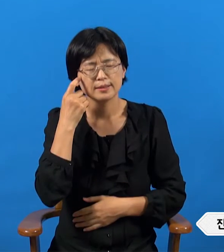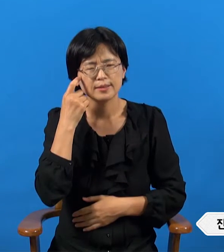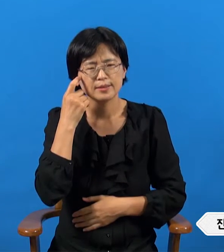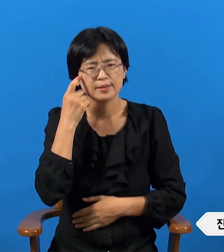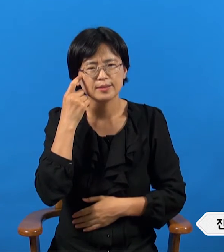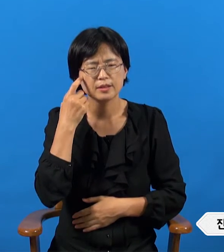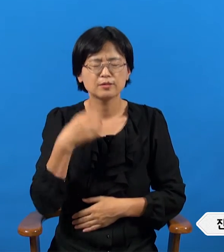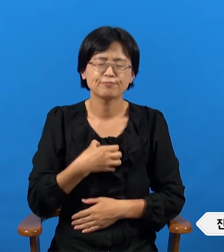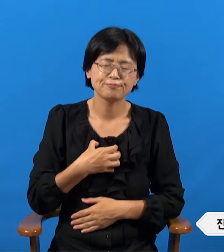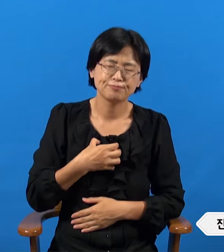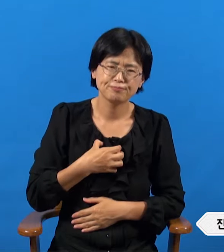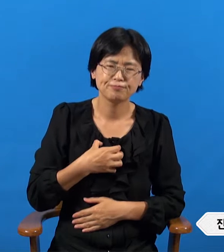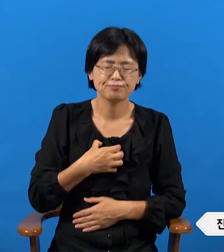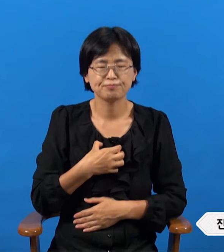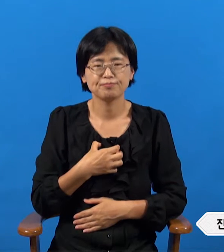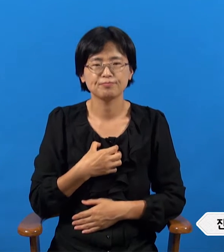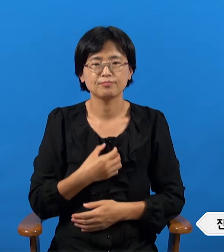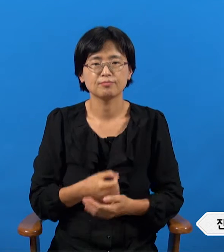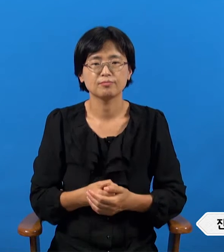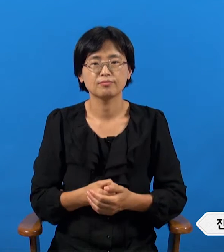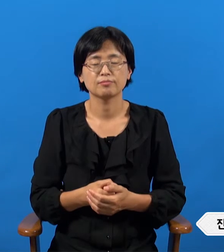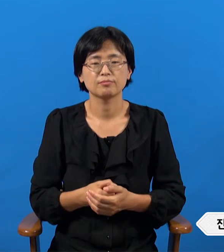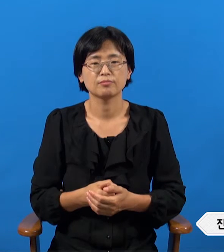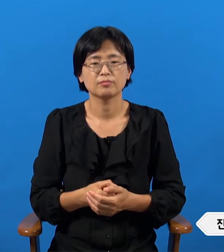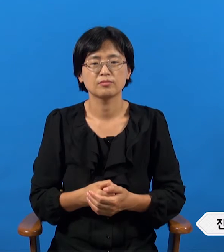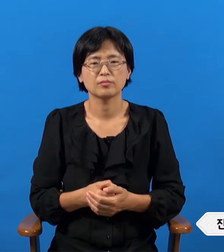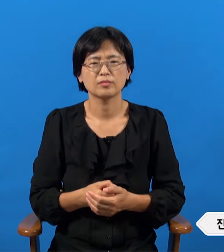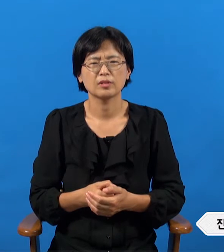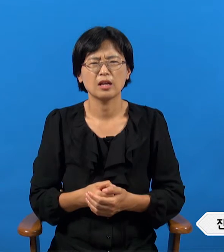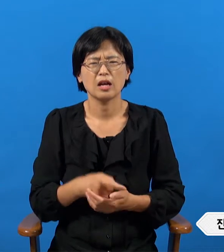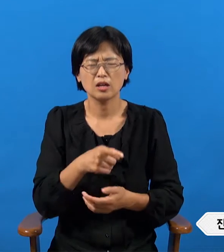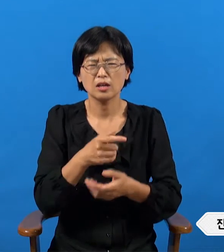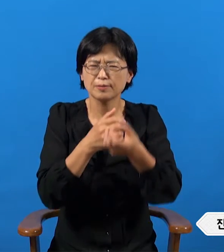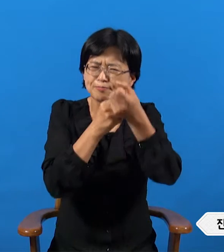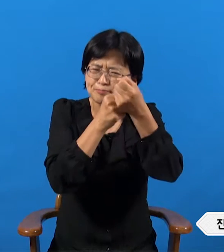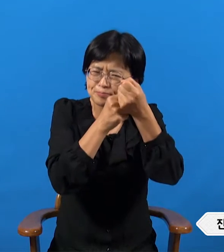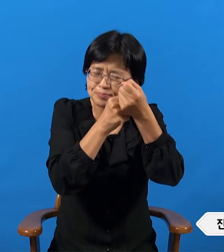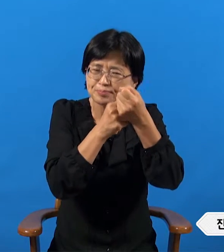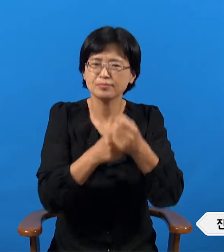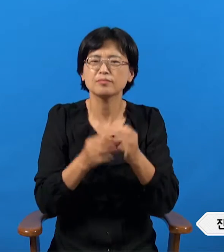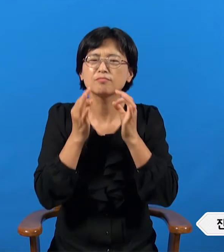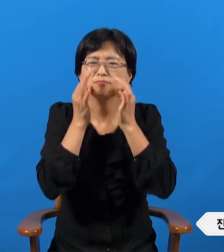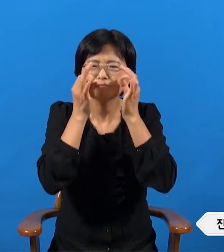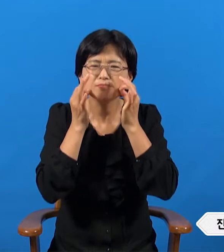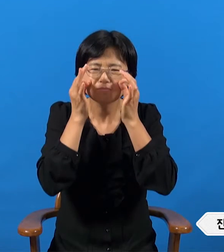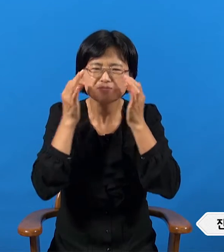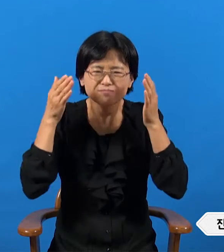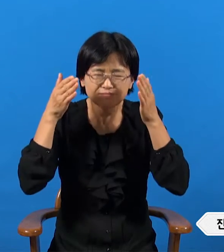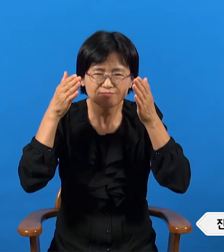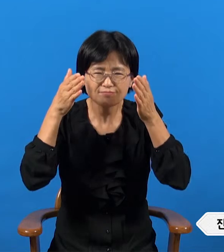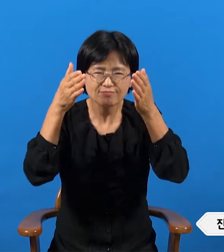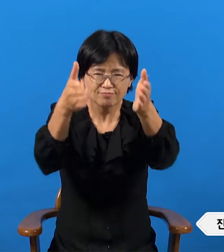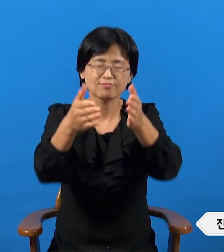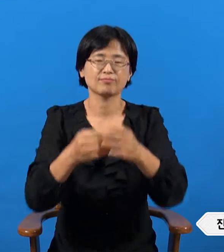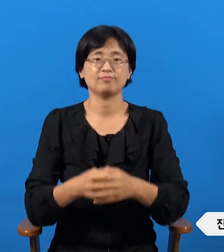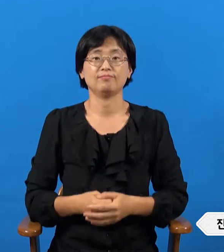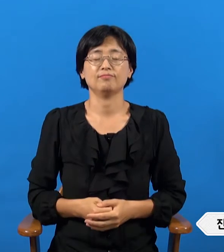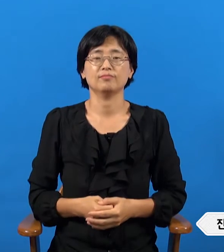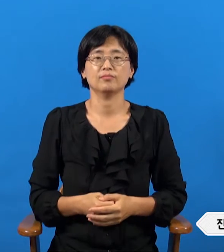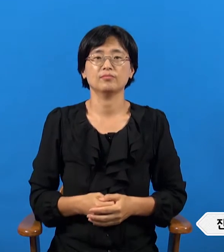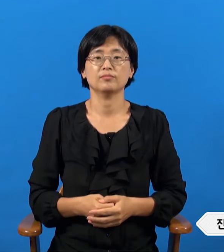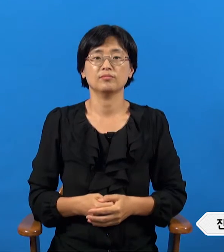인정받을 텐데라고 생각합니다. 그리고 그것에 업적 달라붙습니다. 그리고 그것을 향해서